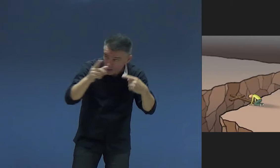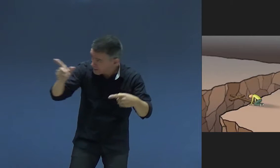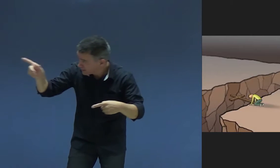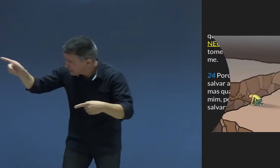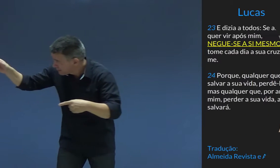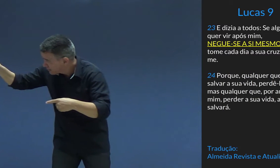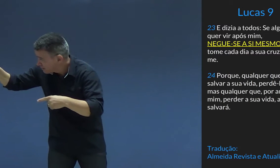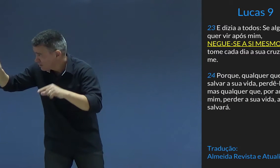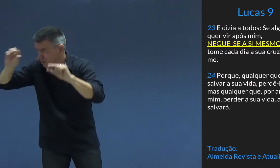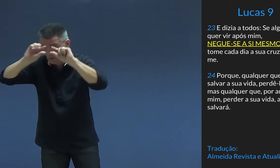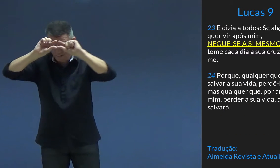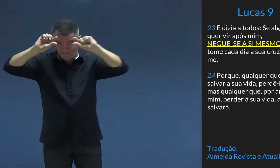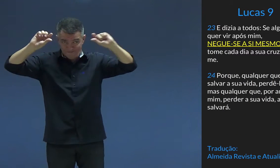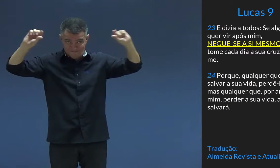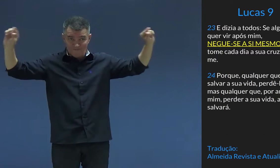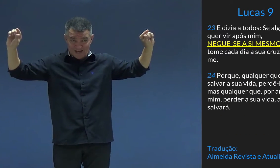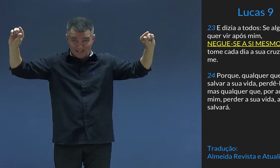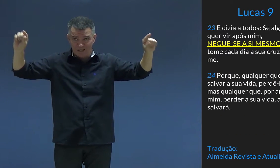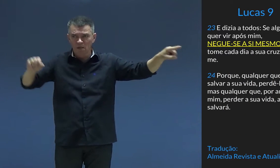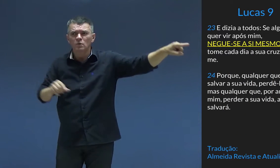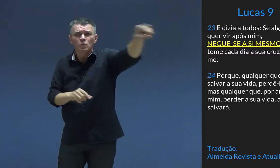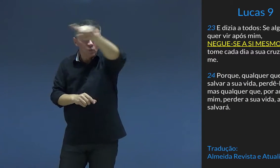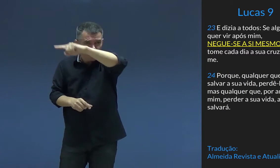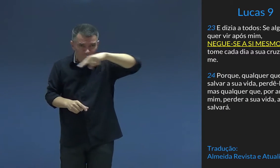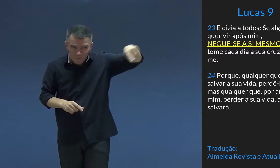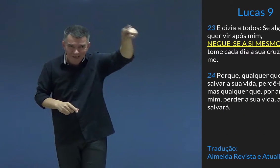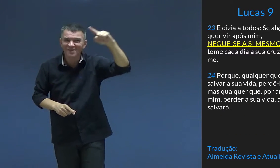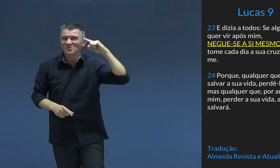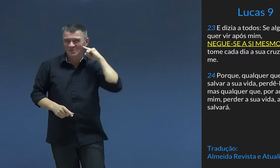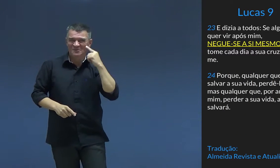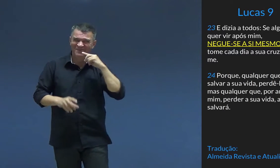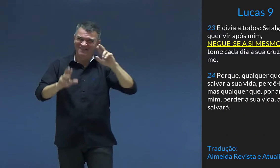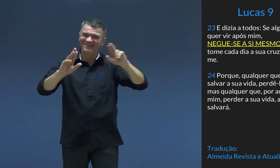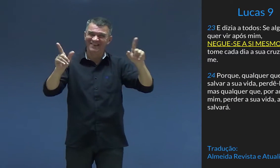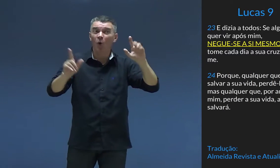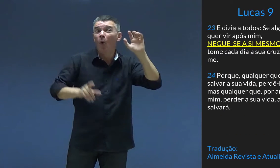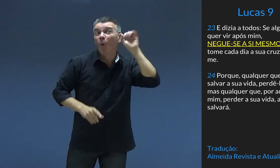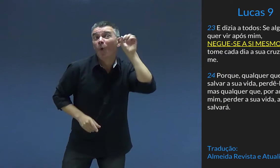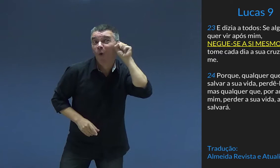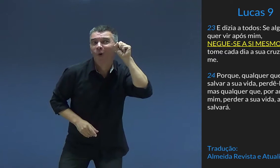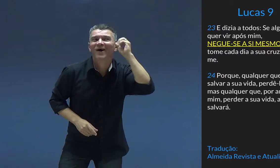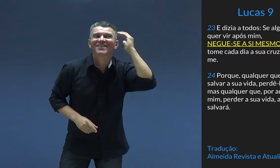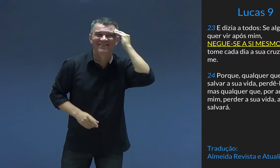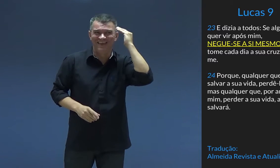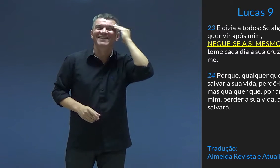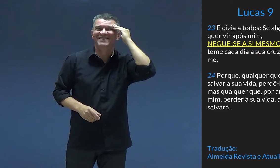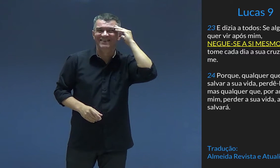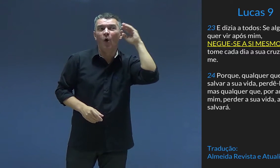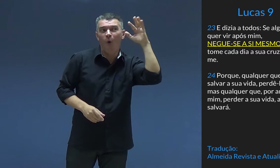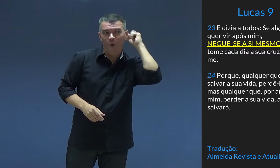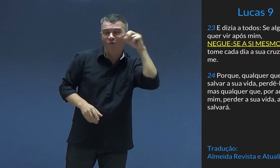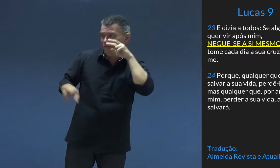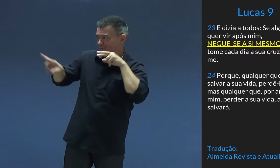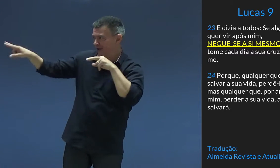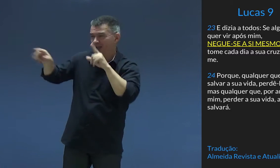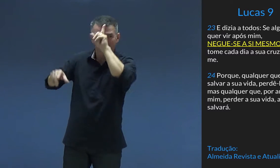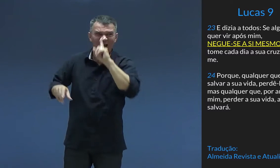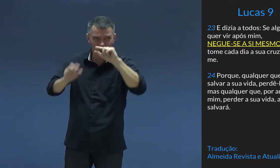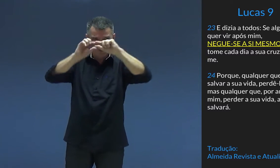Então, olha ali. Versículo. Né? Para vocês surdos, talvez seja um pouco difícil, né? Mas para